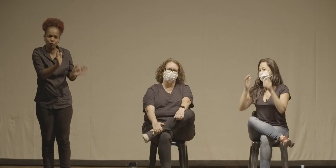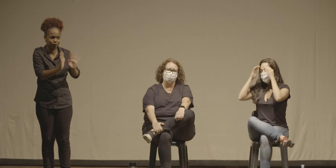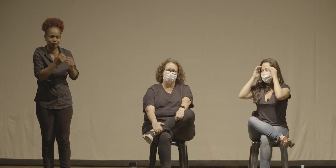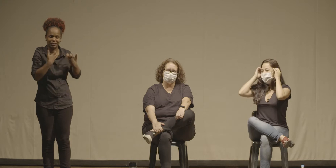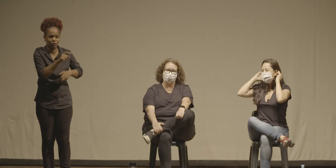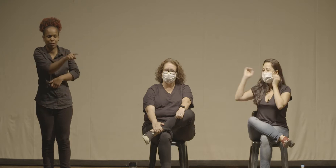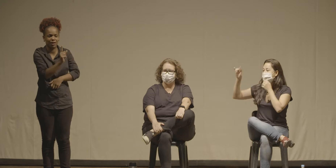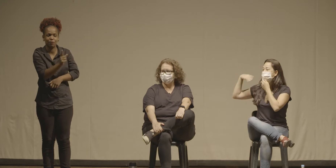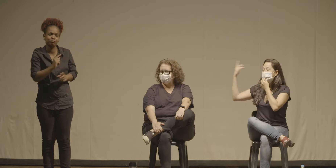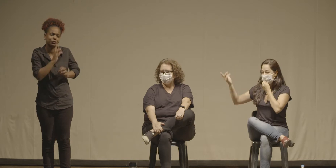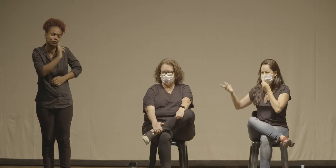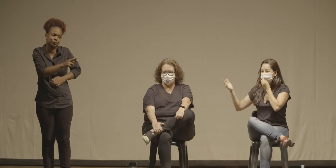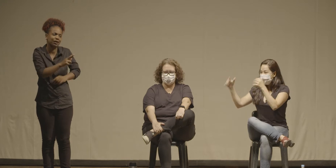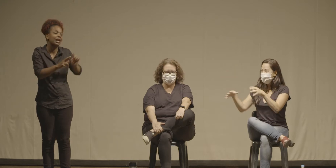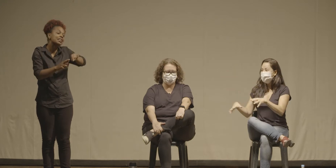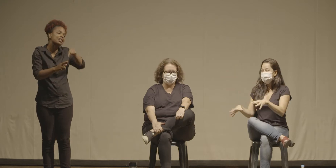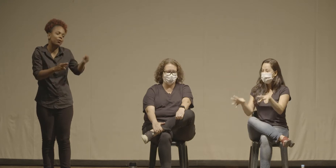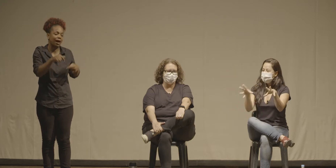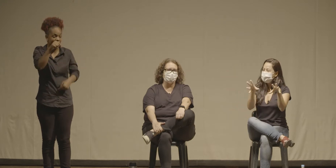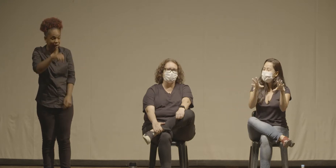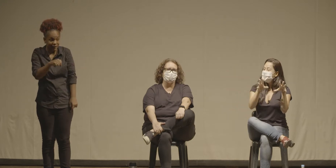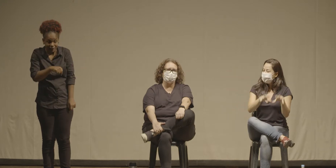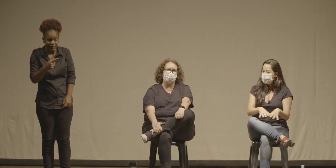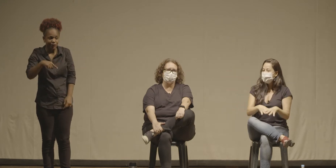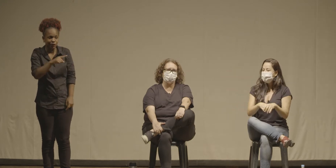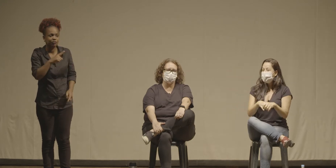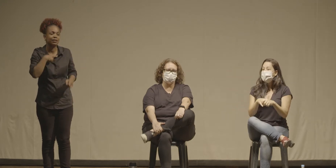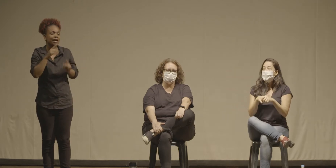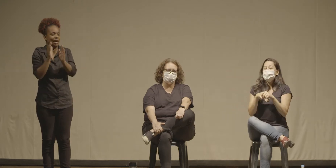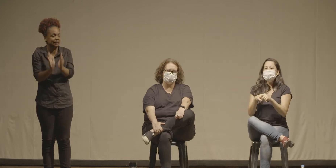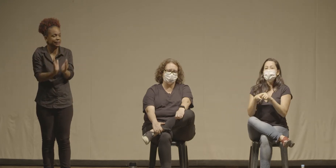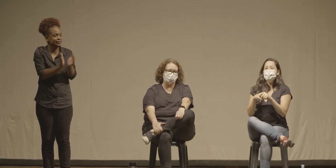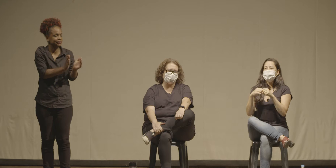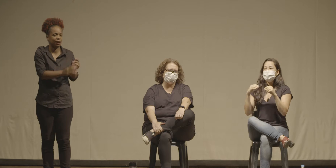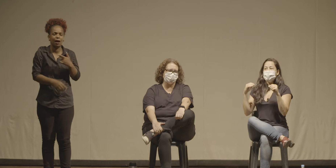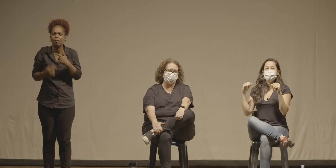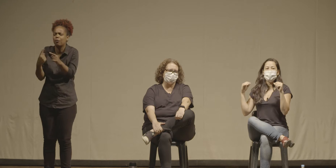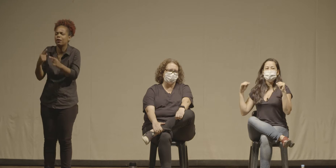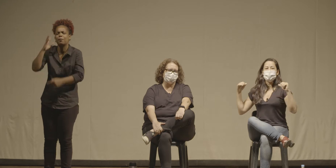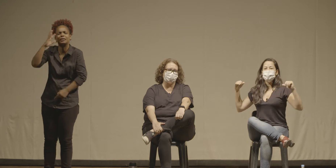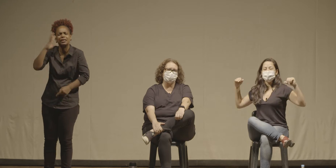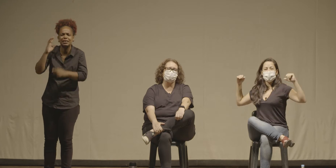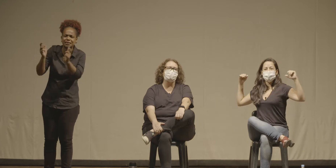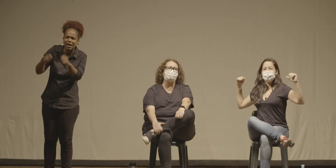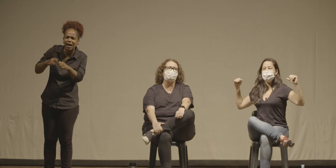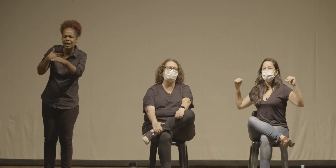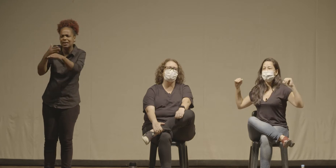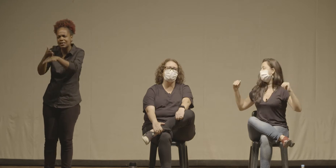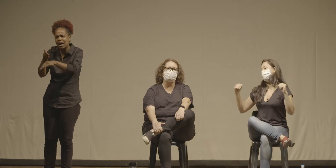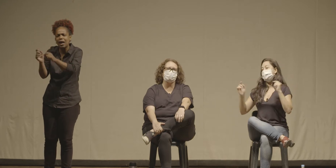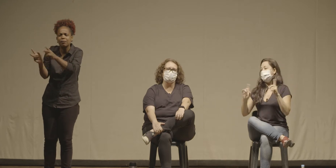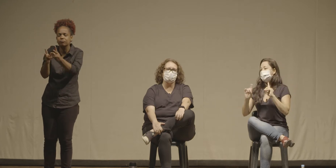gostaria. Isso aí fica para um próximo. Nesse aqui a gente pode fazer dessa forma. Não, porque eu pensei de repente entrar um